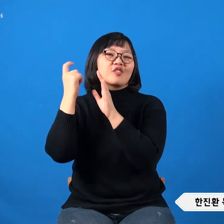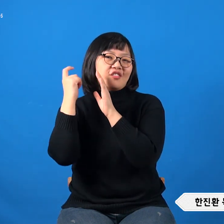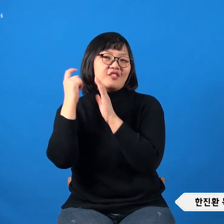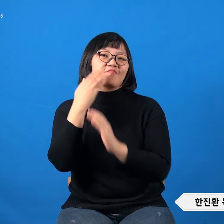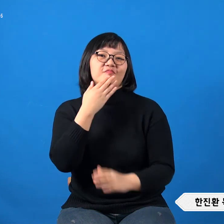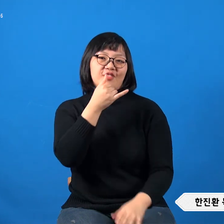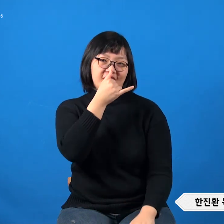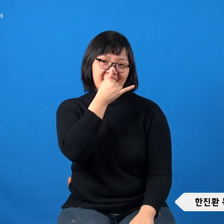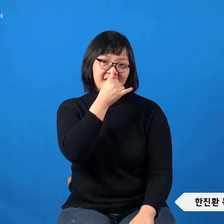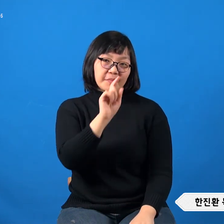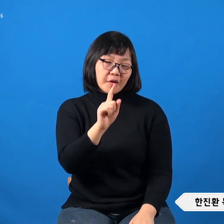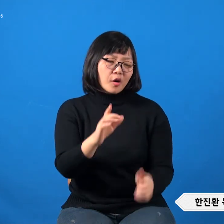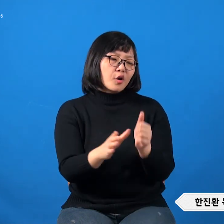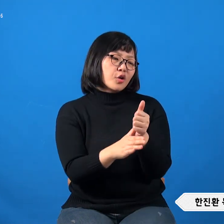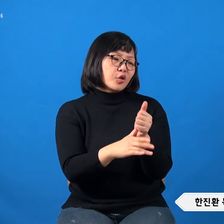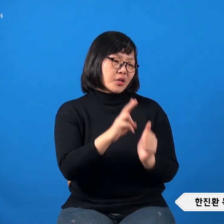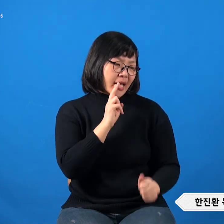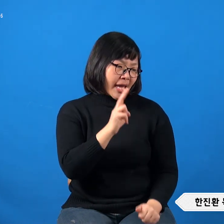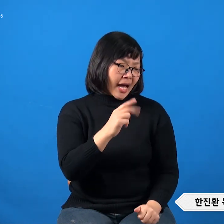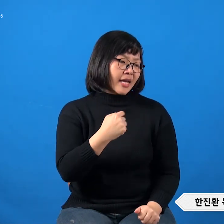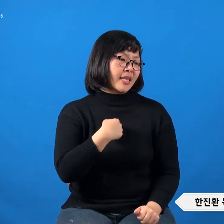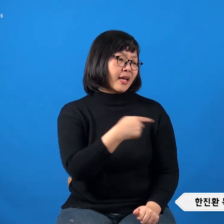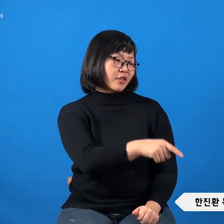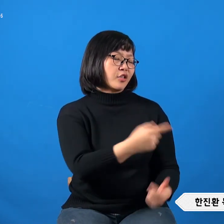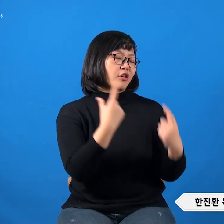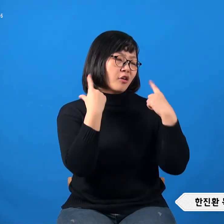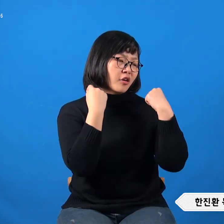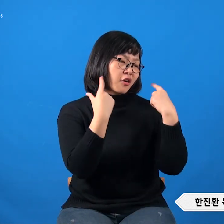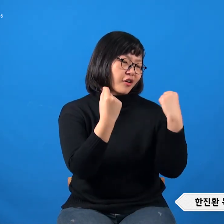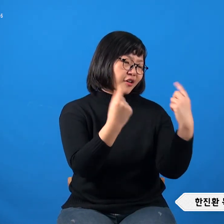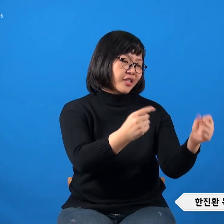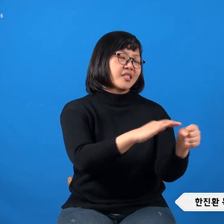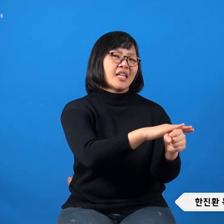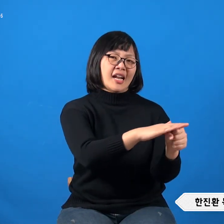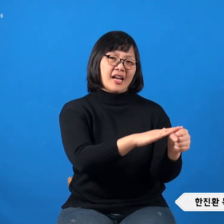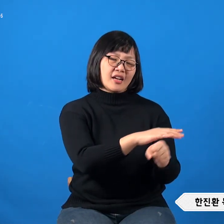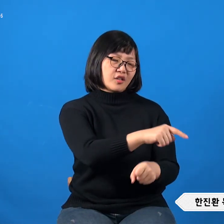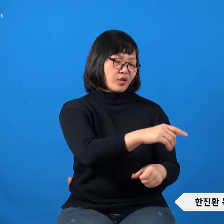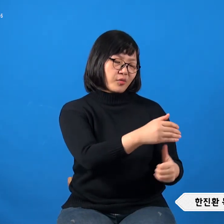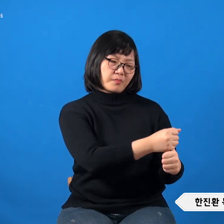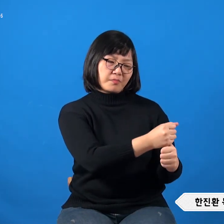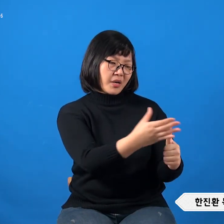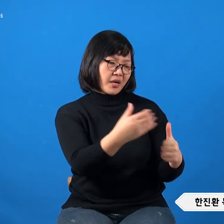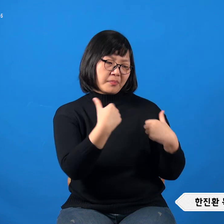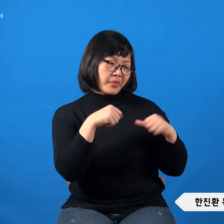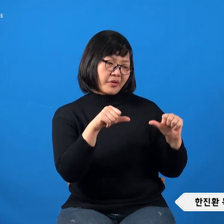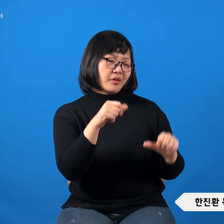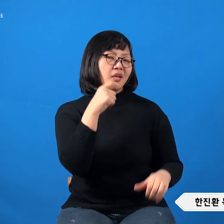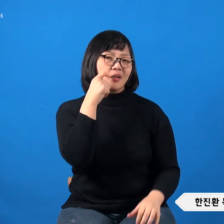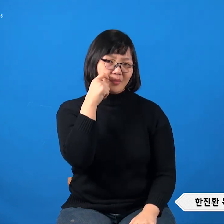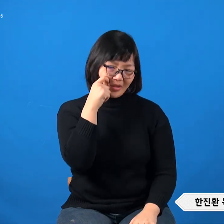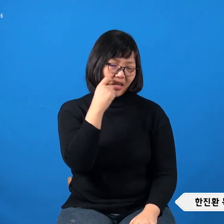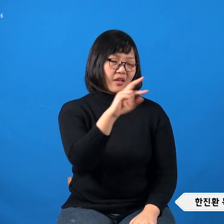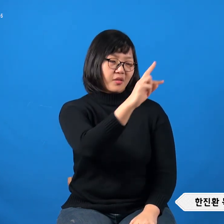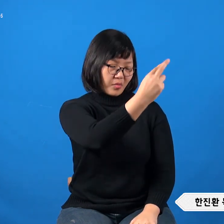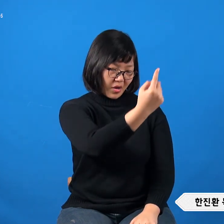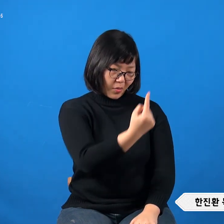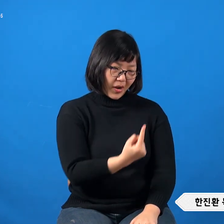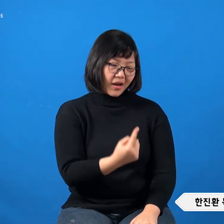요나야, 내가 너를 여전히 사랑한다. 나는 너를 놓을 수가 없구나. 요나야,